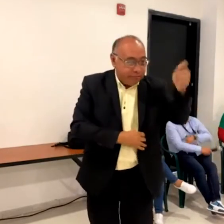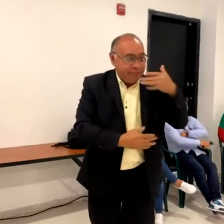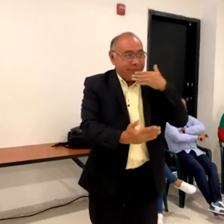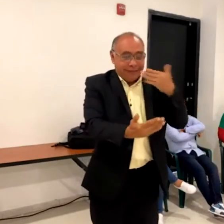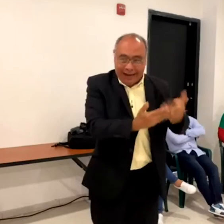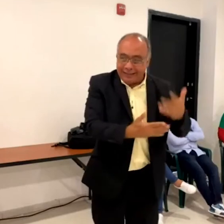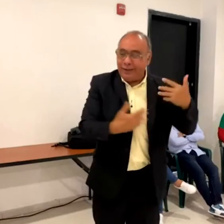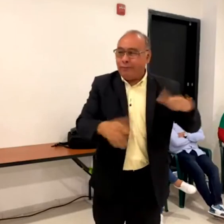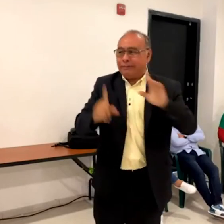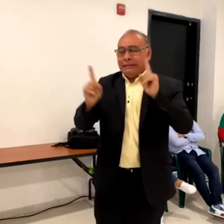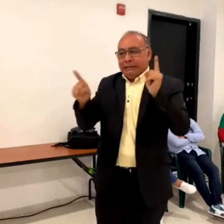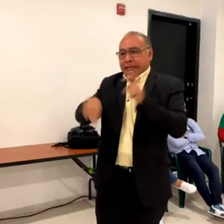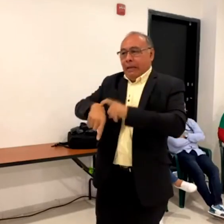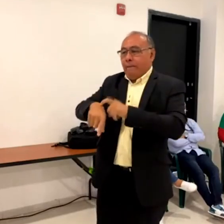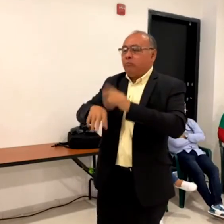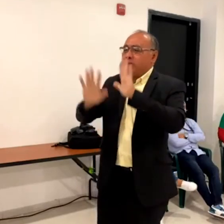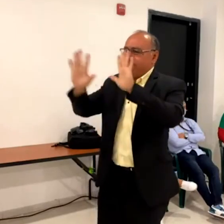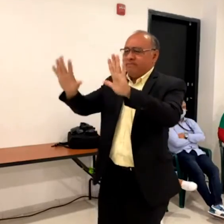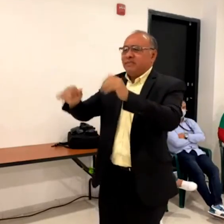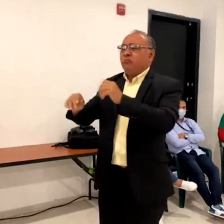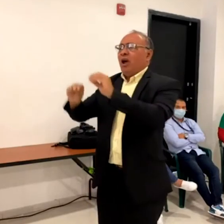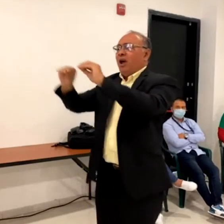compromís a